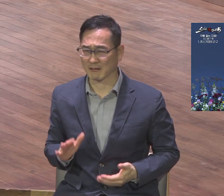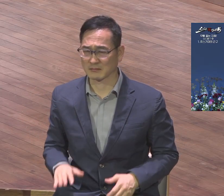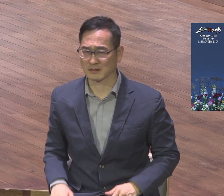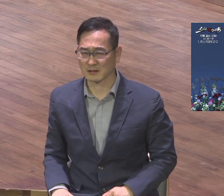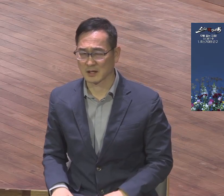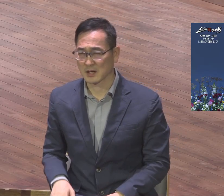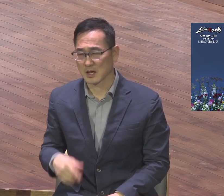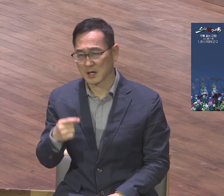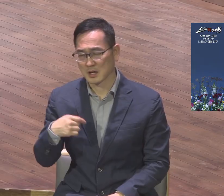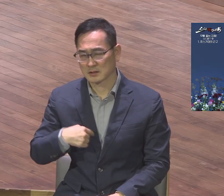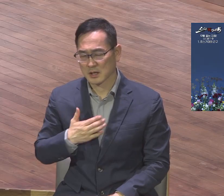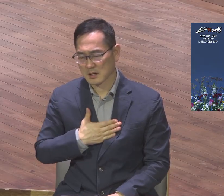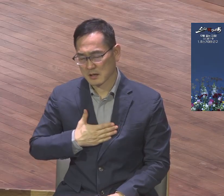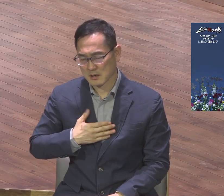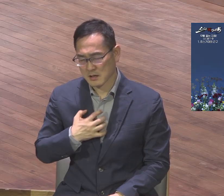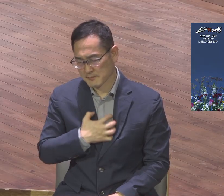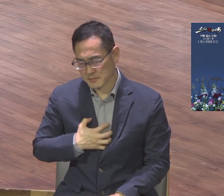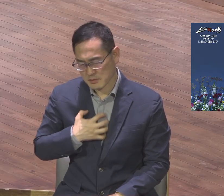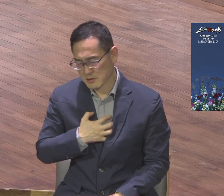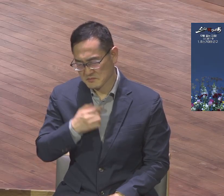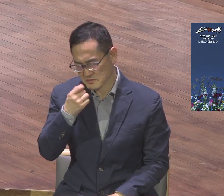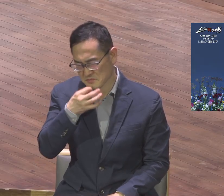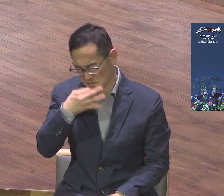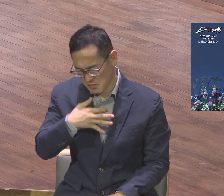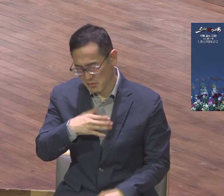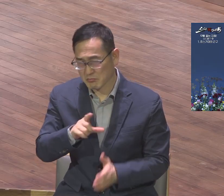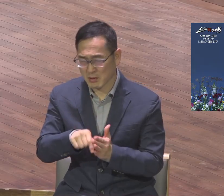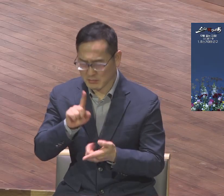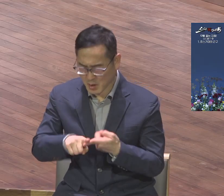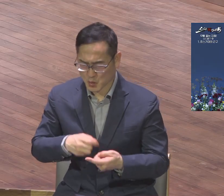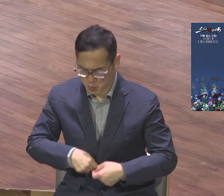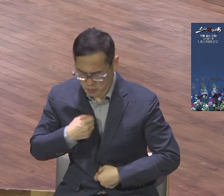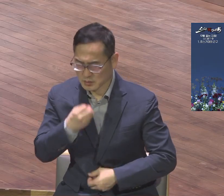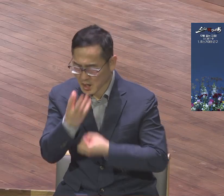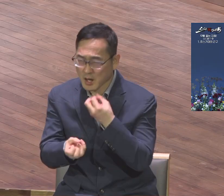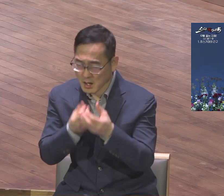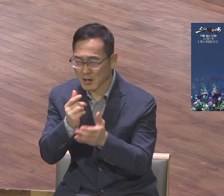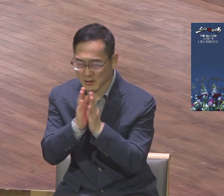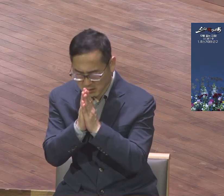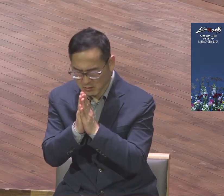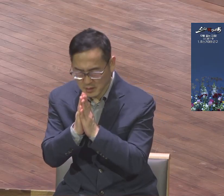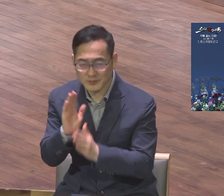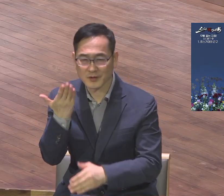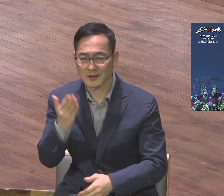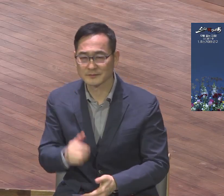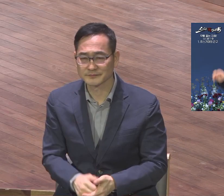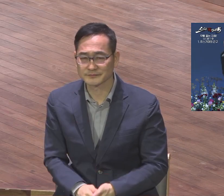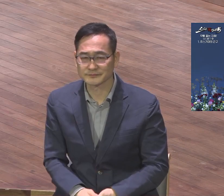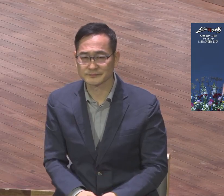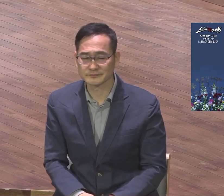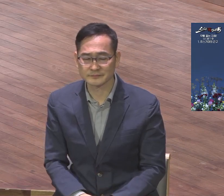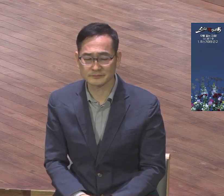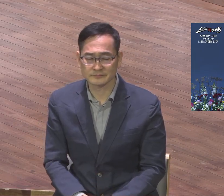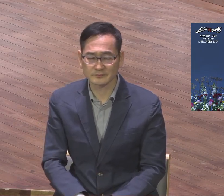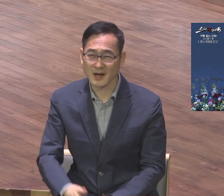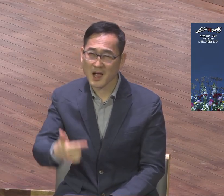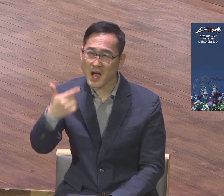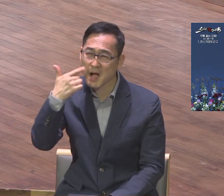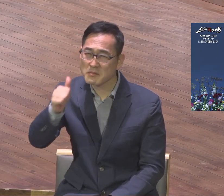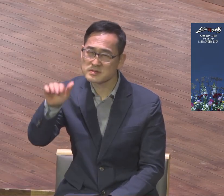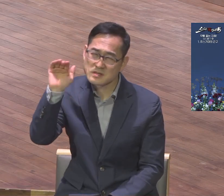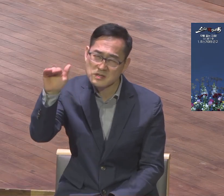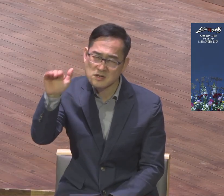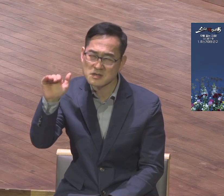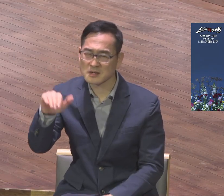모습 이대로 그냥 그대로 하면 돼요. 그냥 뭐 기도가 무슨 형식이 있어요? 하나님 아버지 해놓고 그 다음에 쫙 그냥